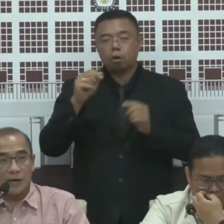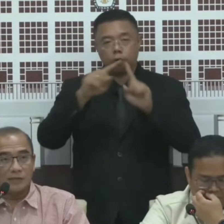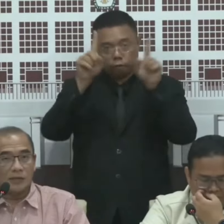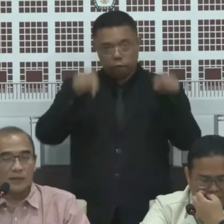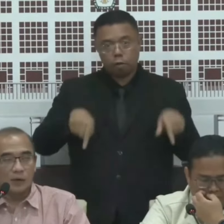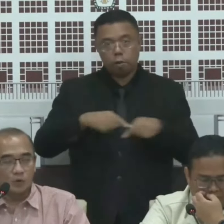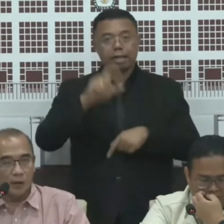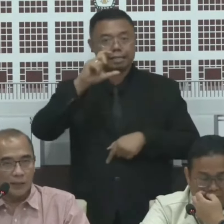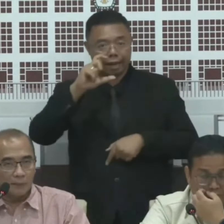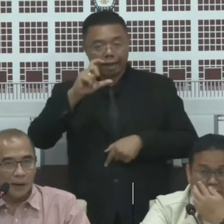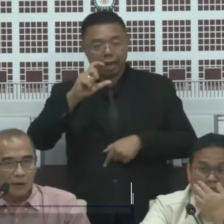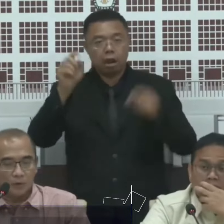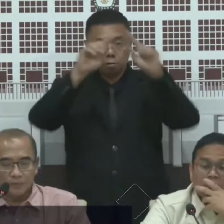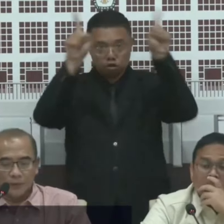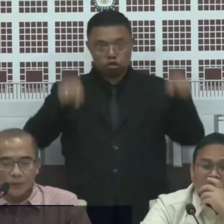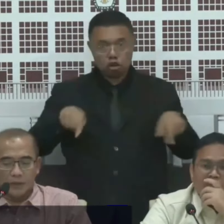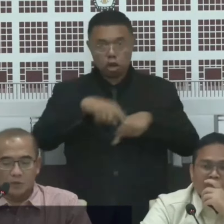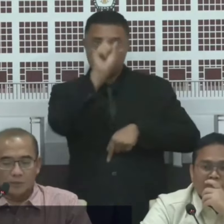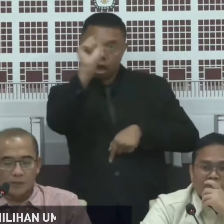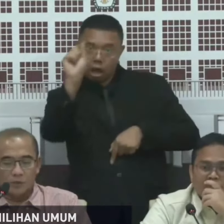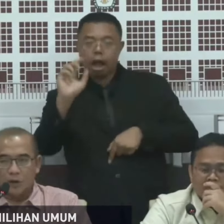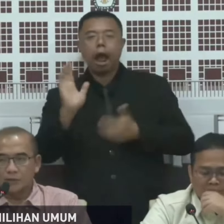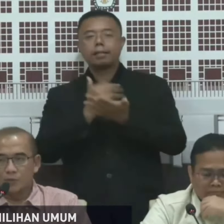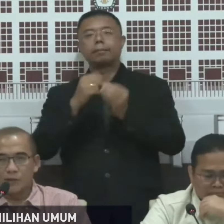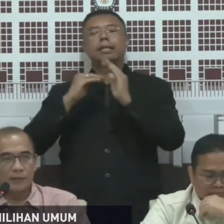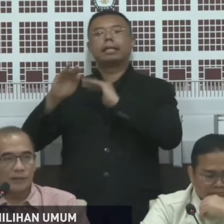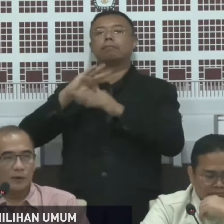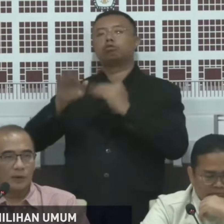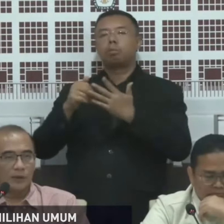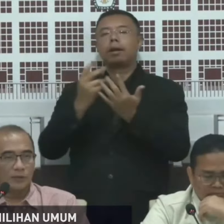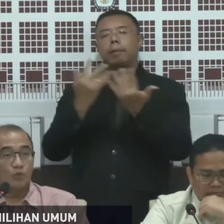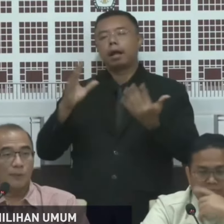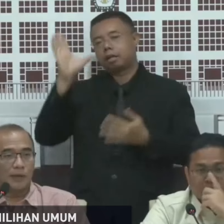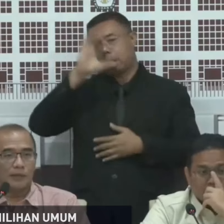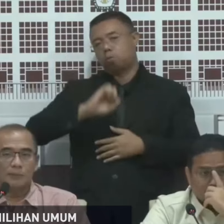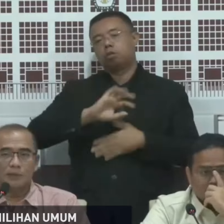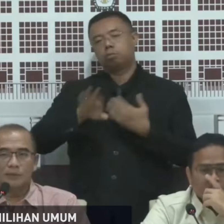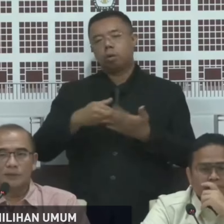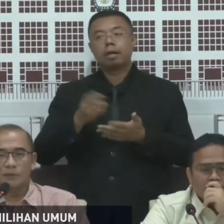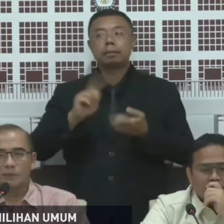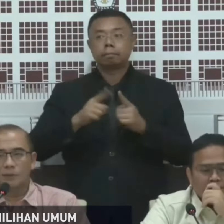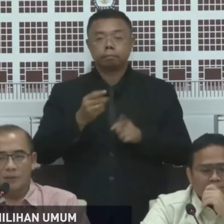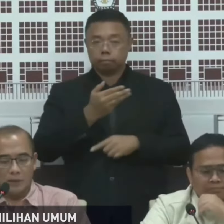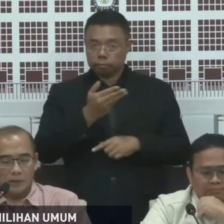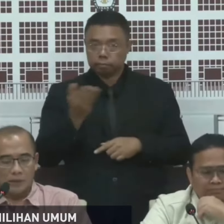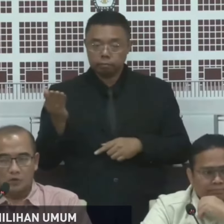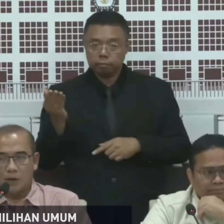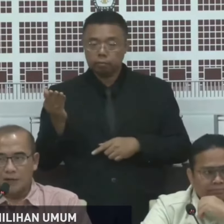formulir C hasil yang ukurannya plano itu bisa diunggah semua dan diketahui oleh semua pihak. Jadi